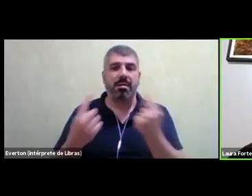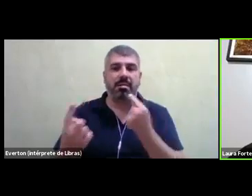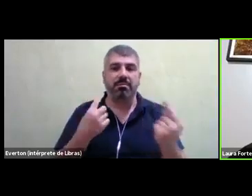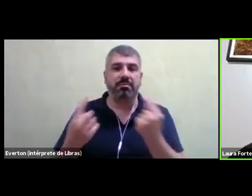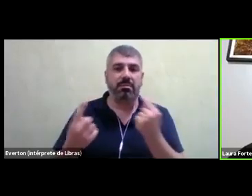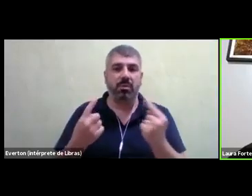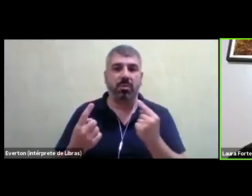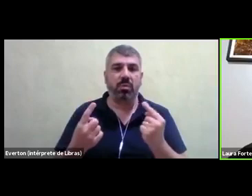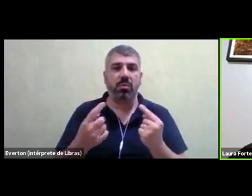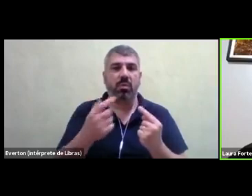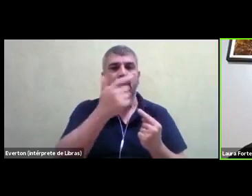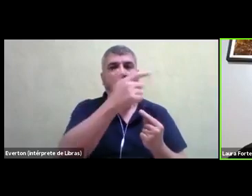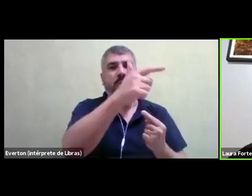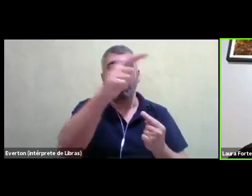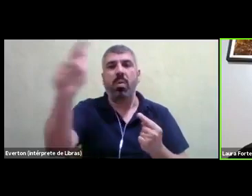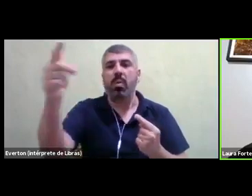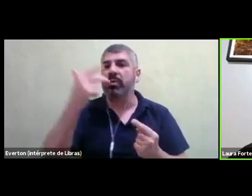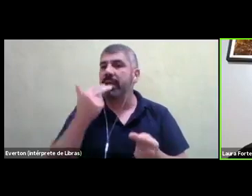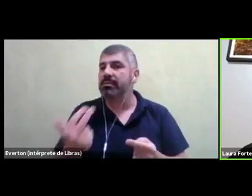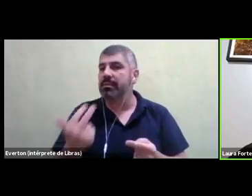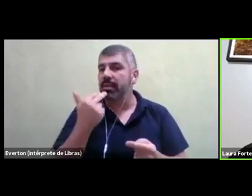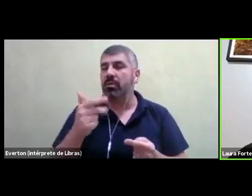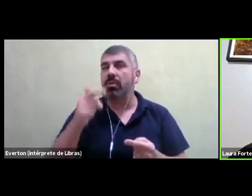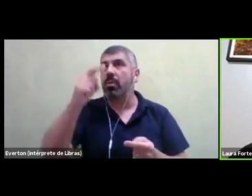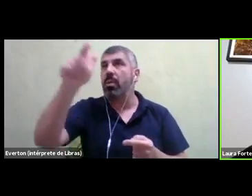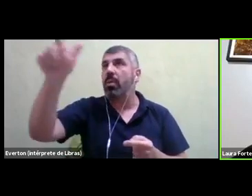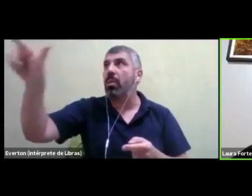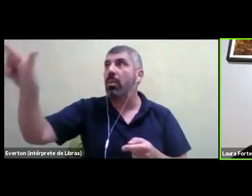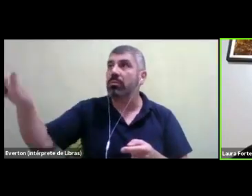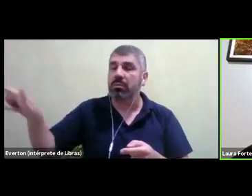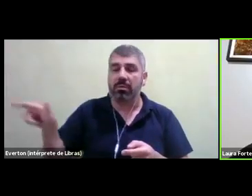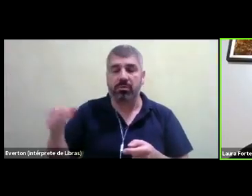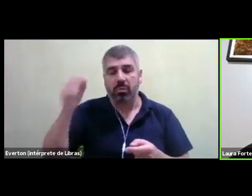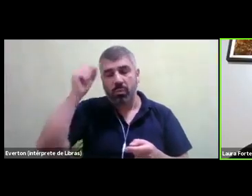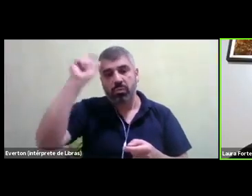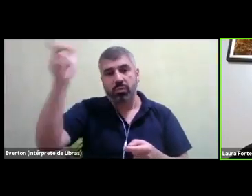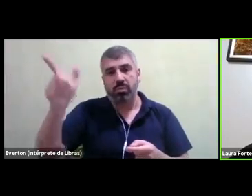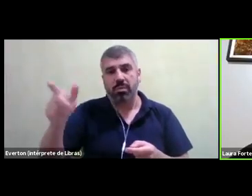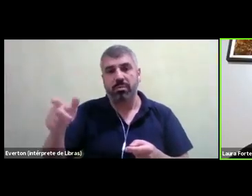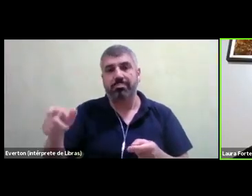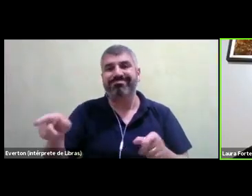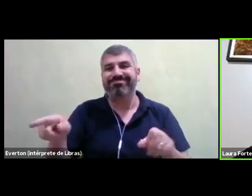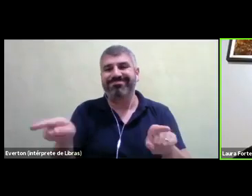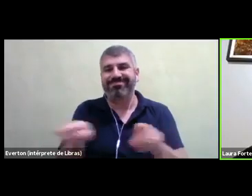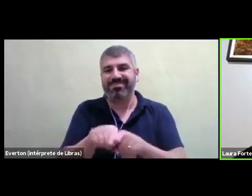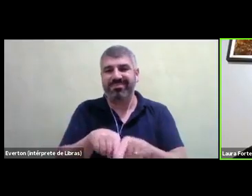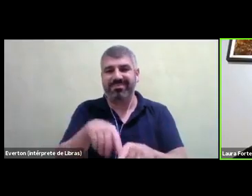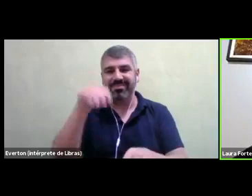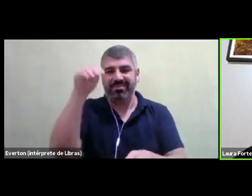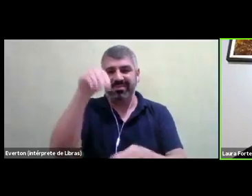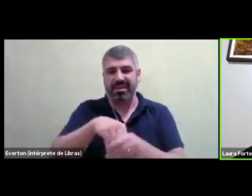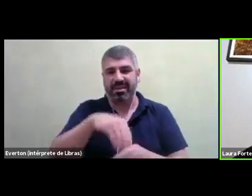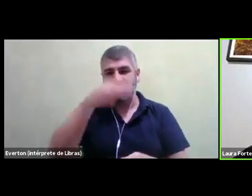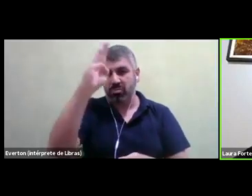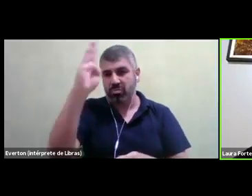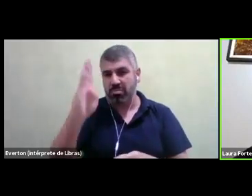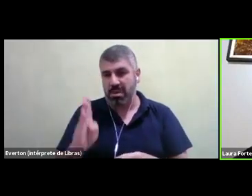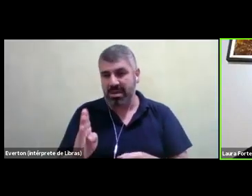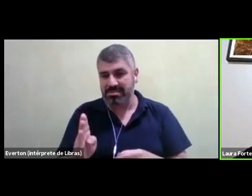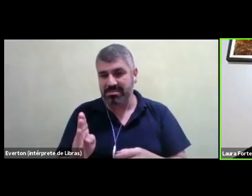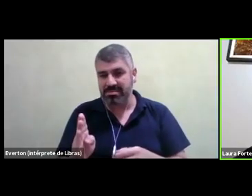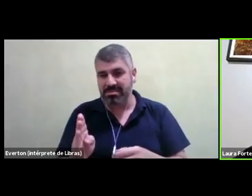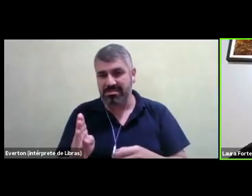com outras línguas, com outras culturas, né? Mesmo no próprio Brasil, enfim, dentro do próprio, né,